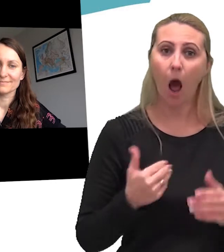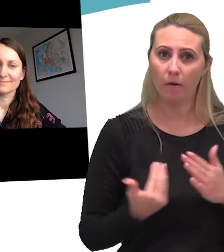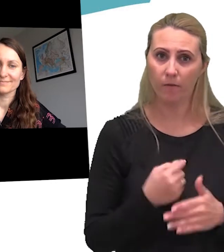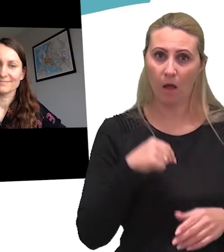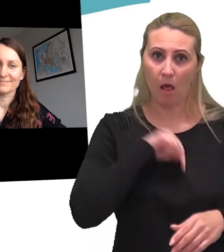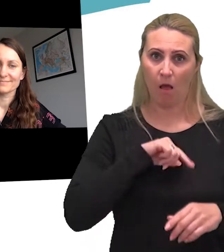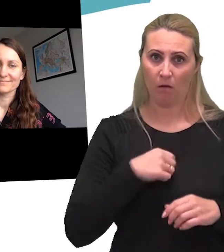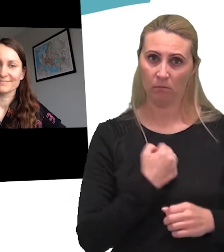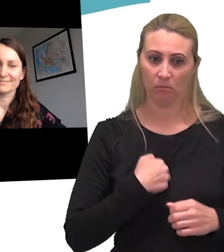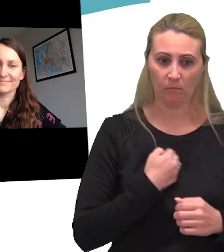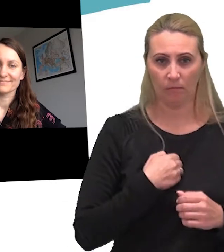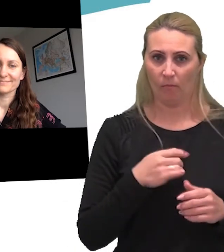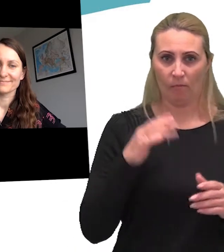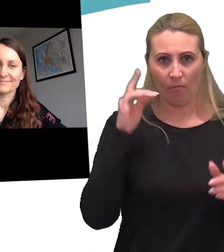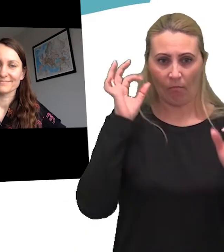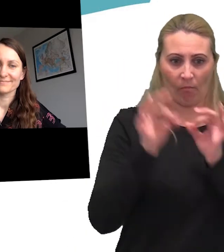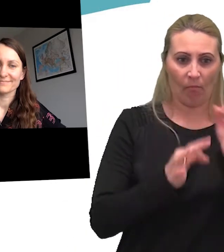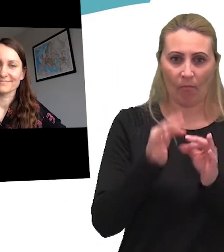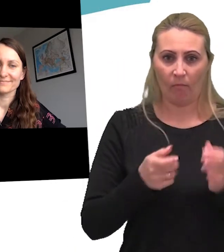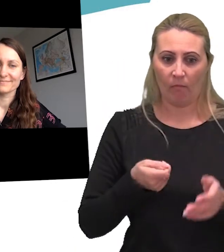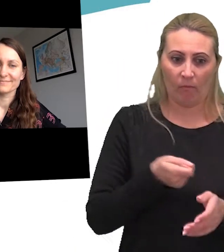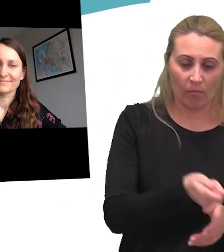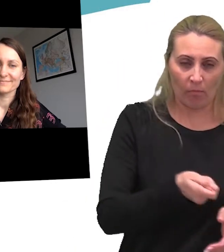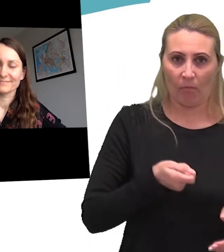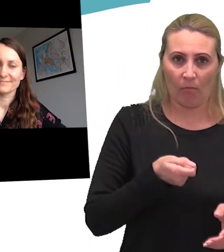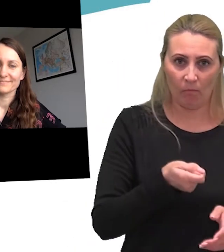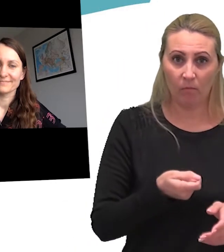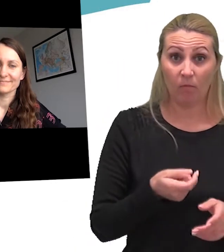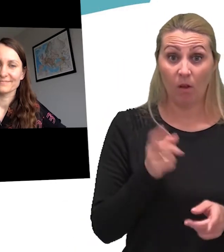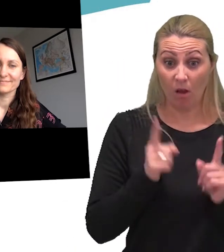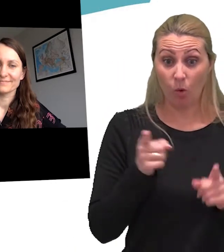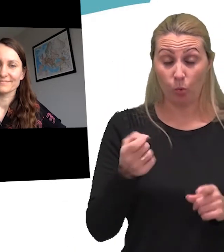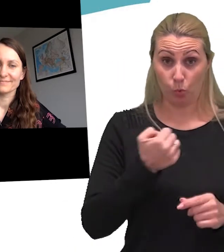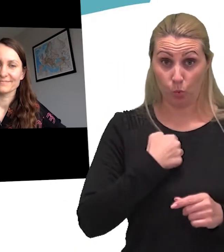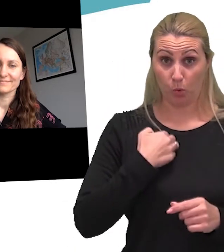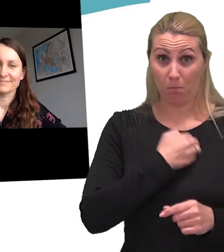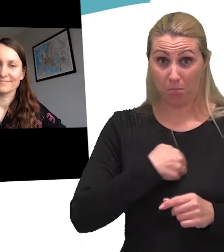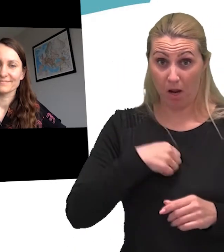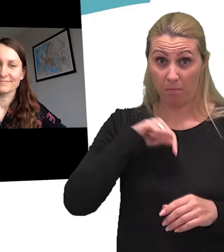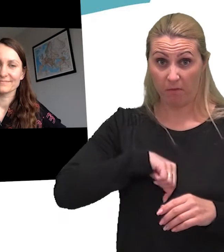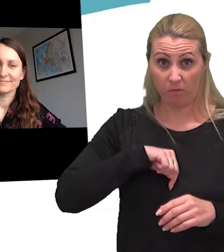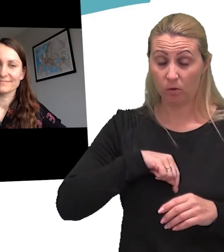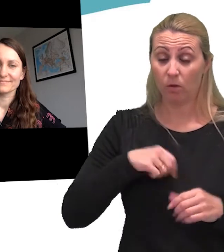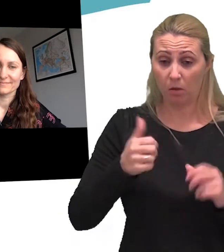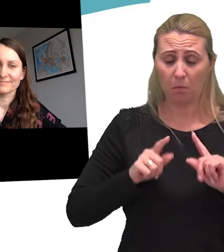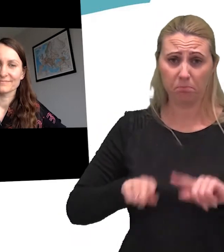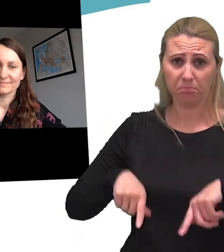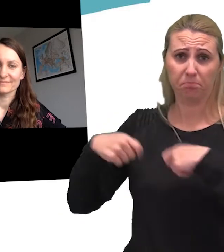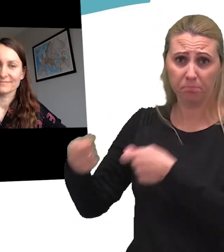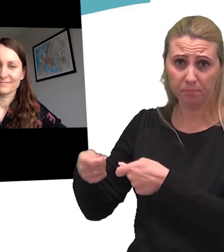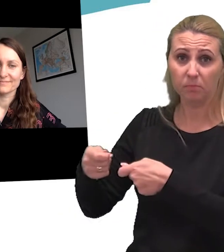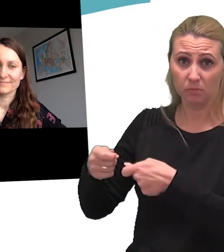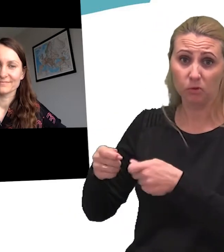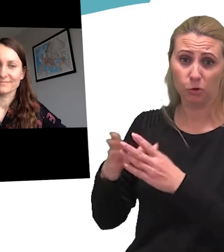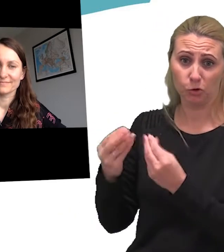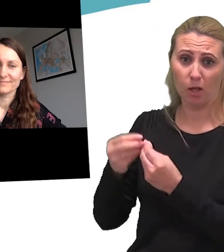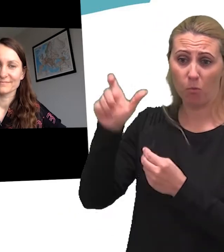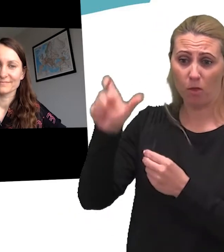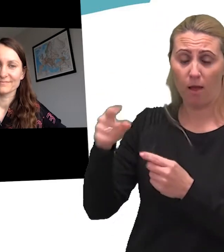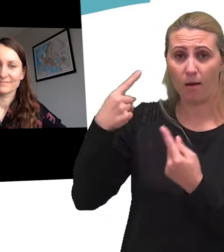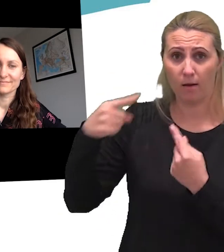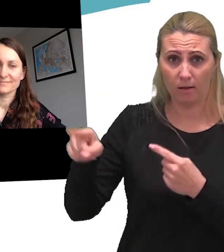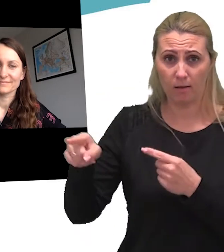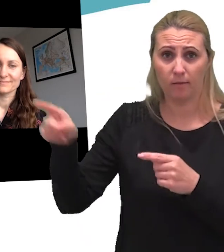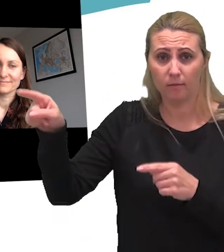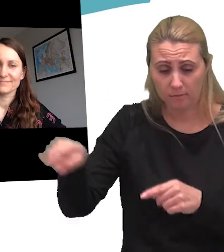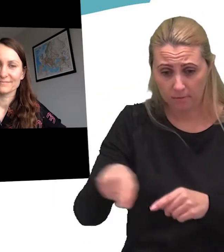vėl nevalgys ir išplėstom akim. Tai jeigu su baime, tai reikia duoti kažkam kitam iš šeimos maitinti, kuris yra ramas. Nes